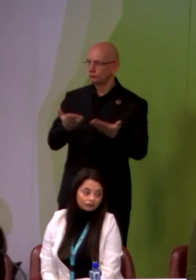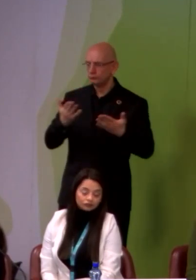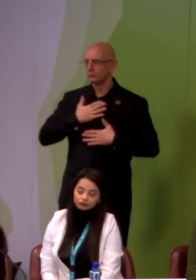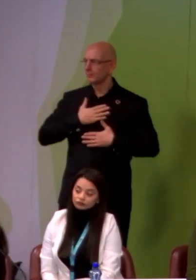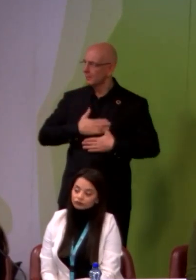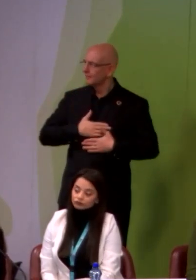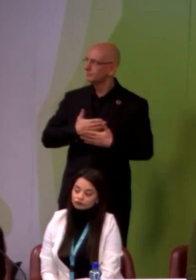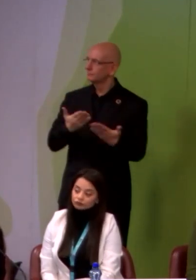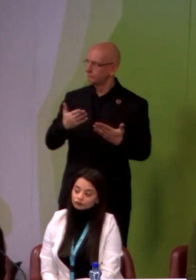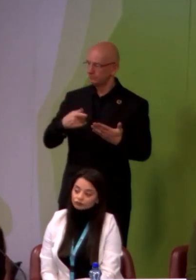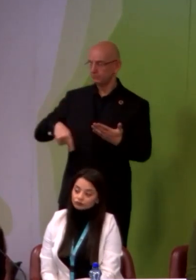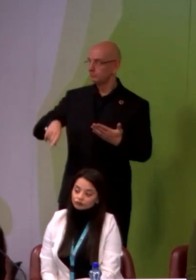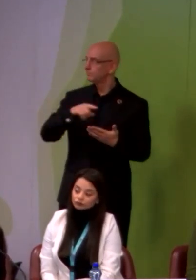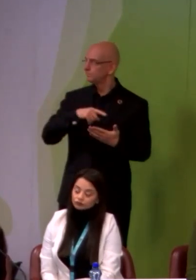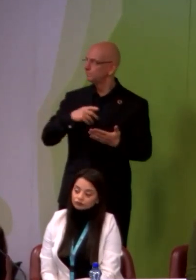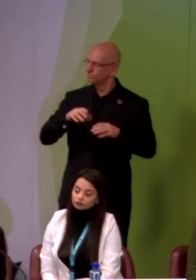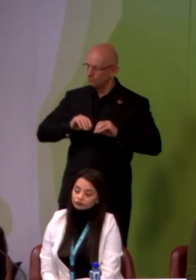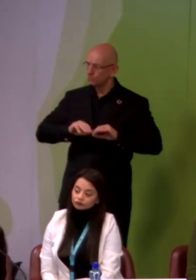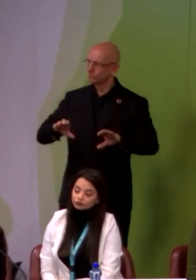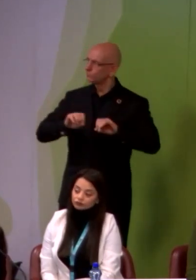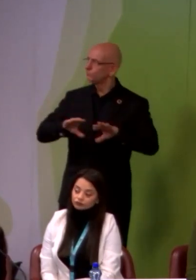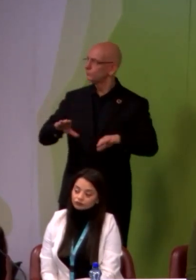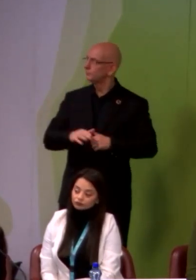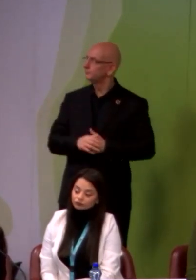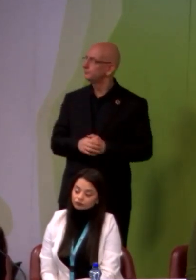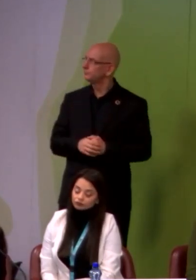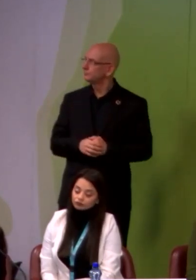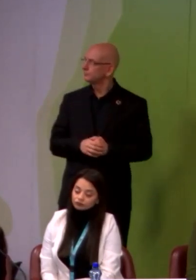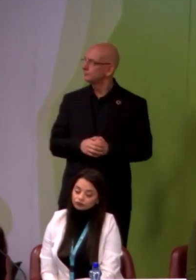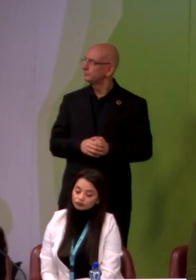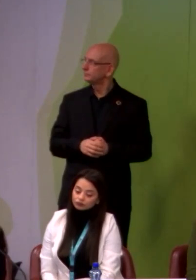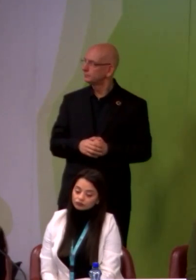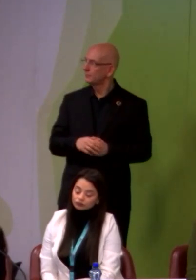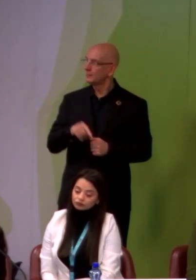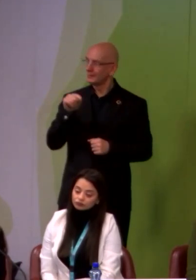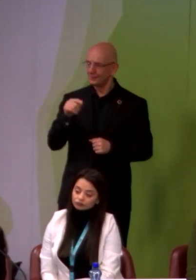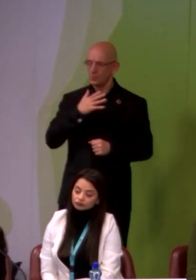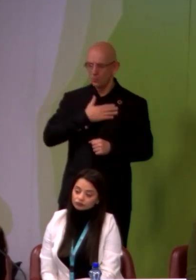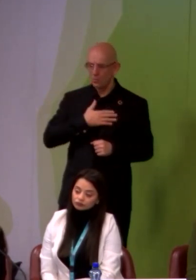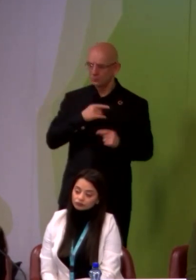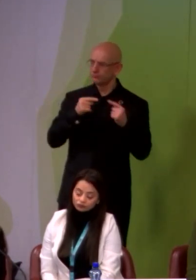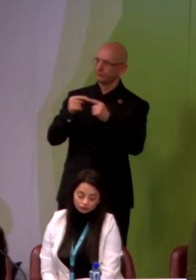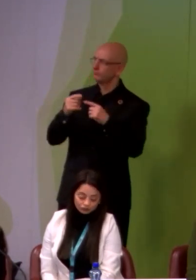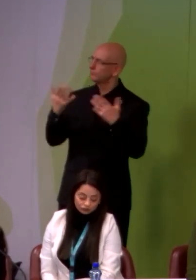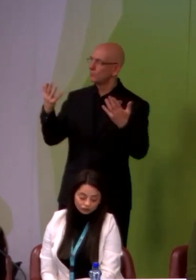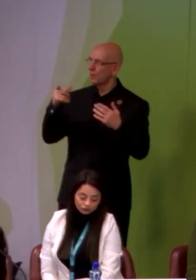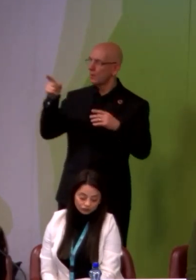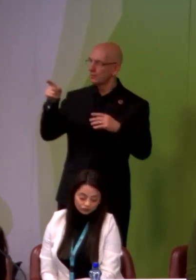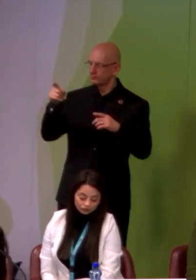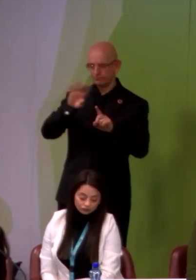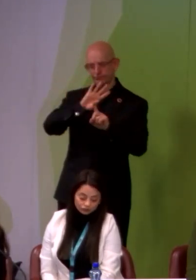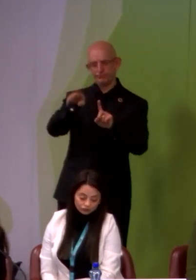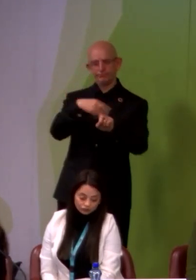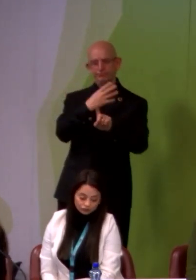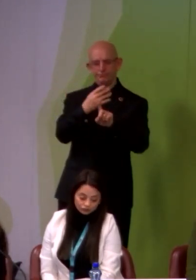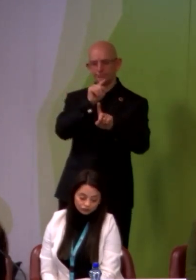sous son aspect promotion de l'action, une éducation de qualité et pour tous. Si un pied l'égalité